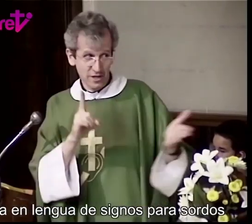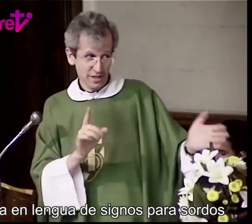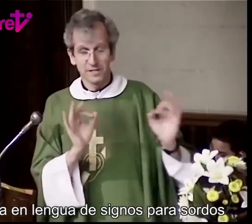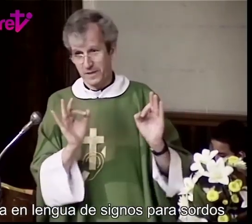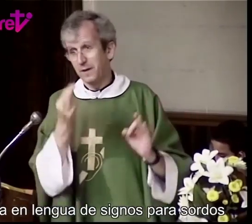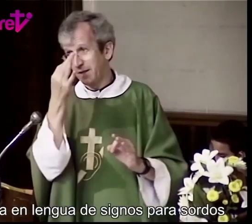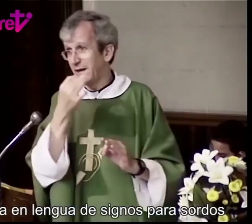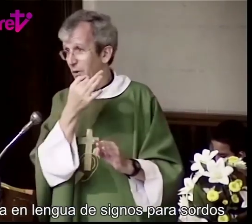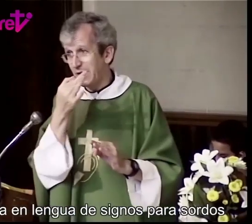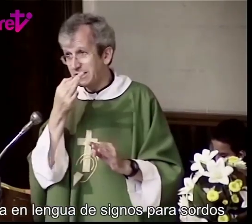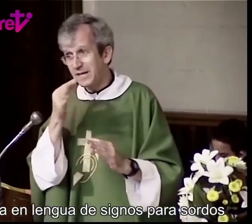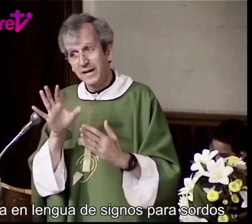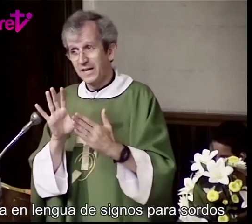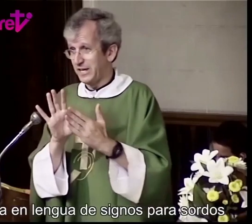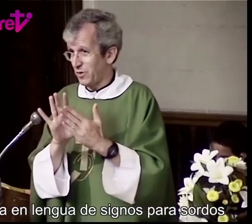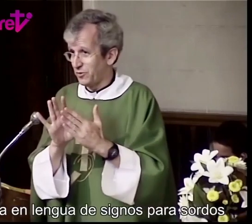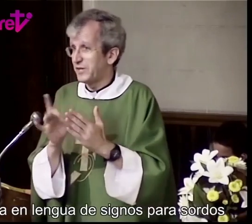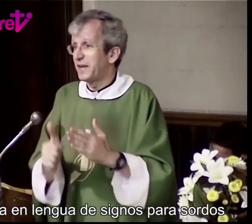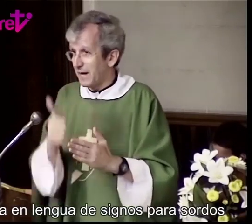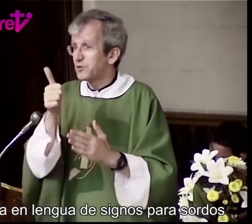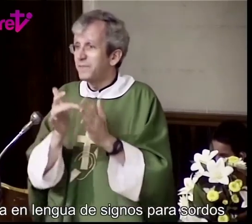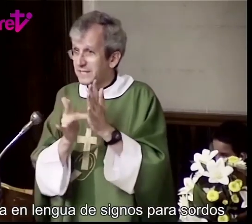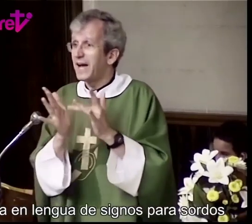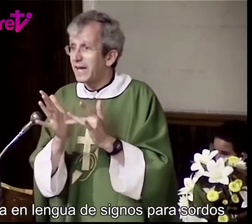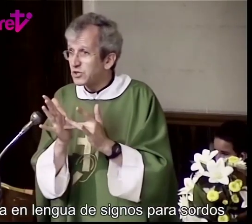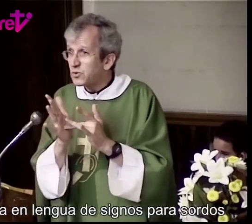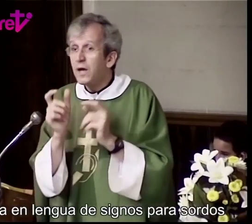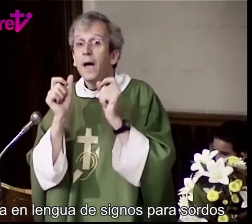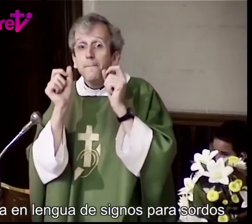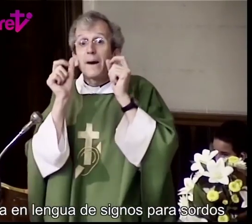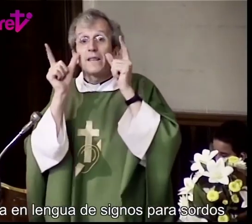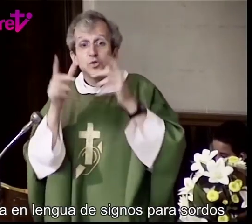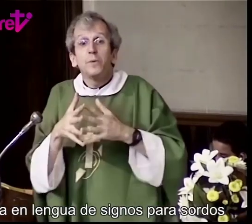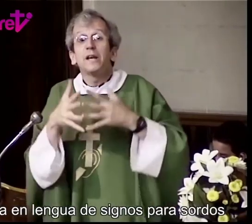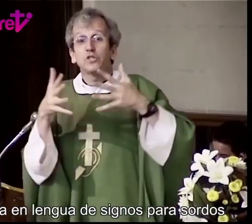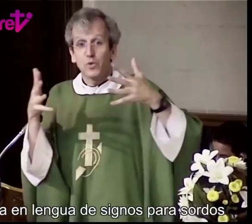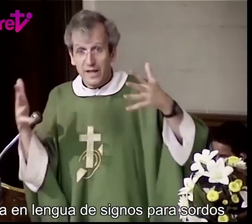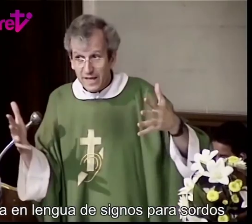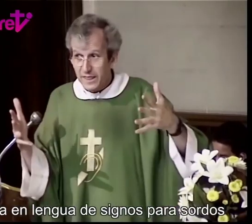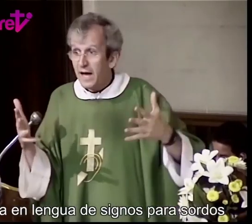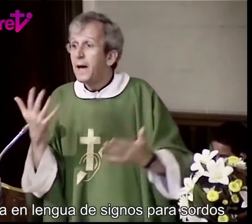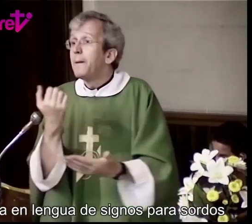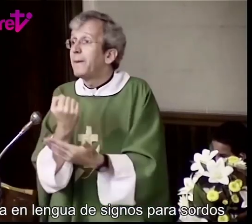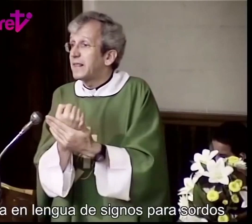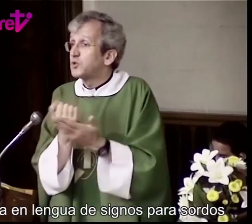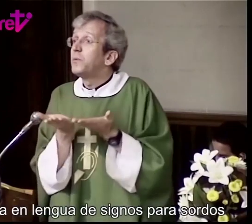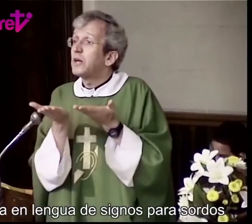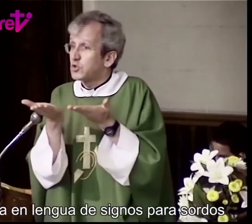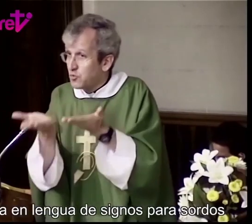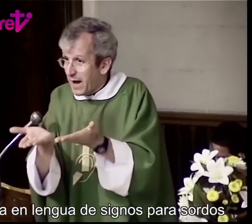y especialmente en la Eucaristía, es cuando nos acercamos más a Jesús, para descubrir su grandeza, para descubrir su mano